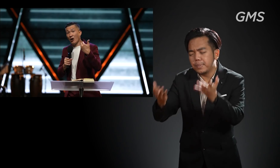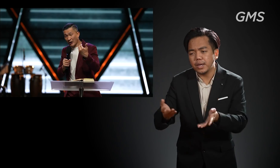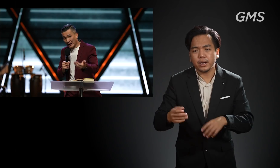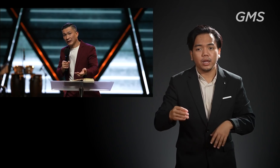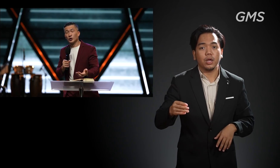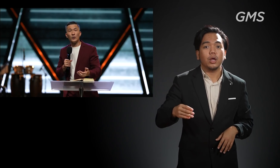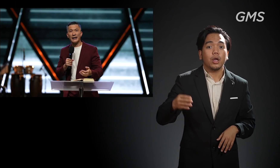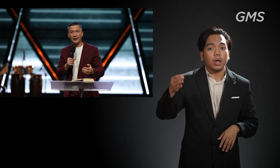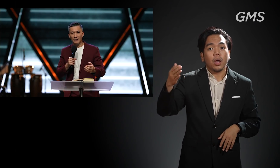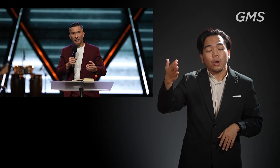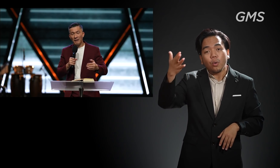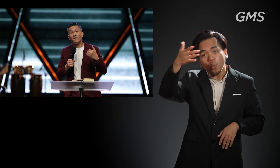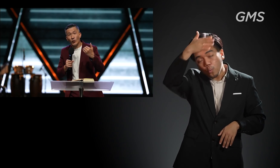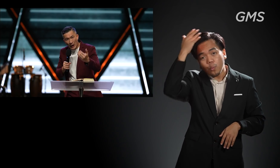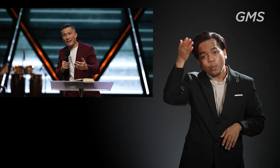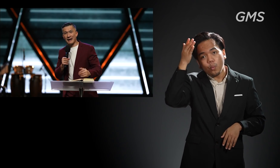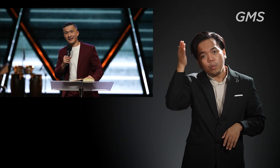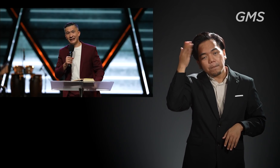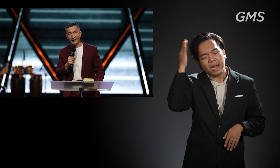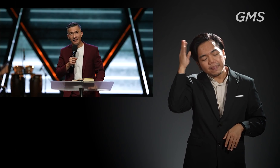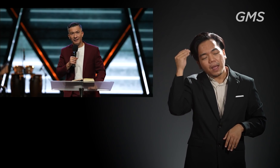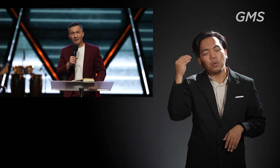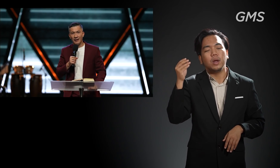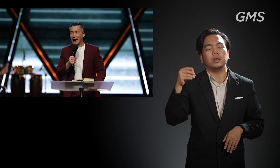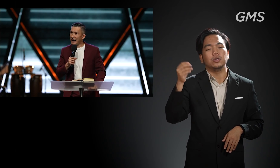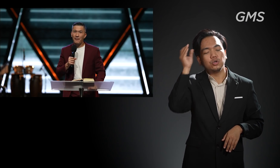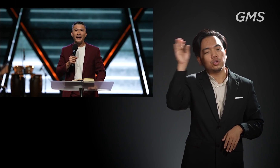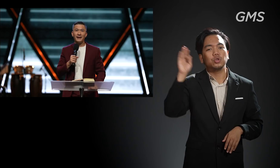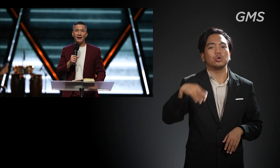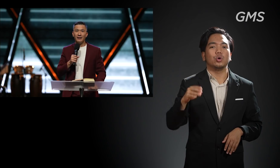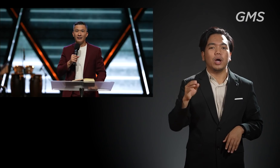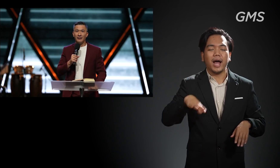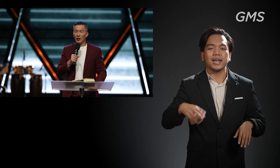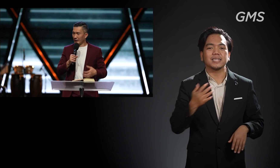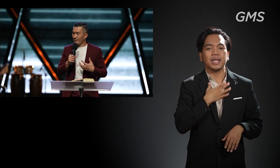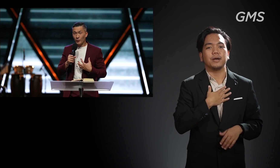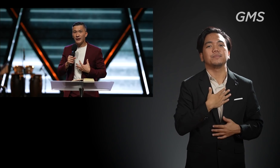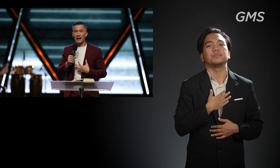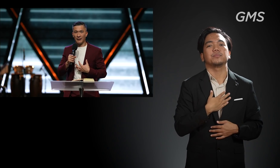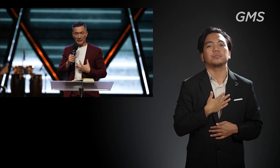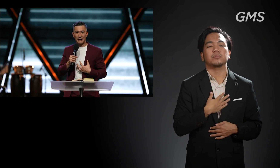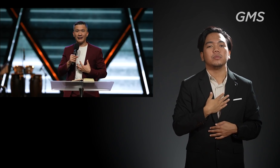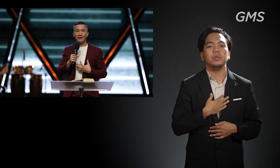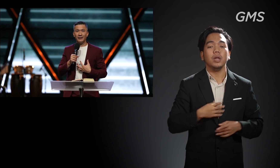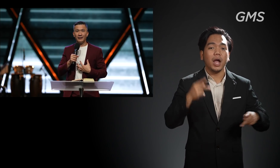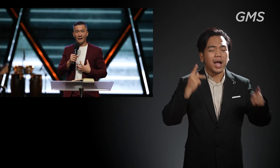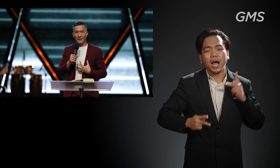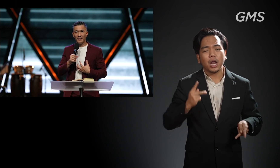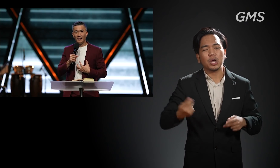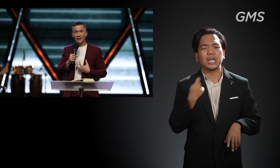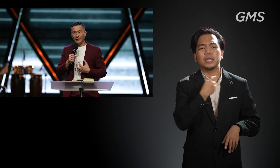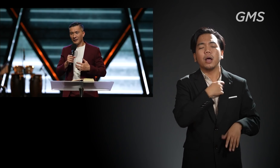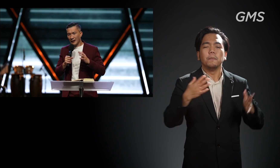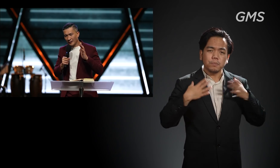jadi orang tua yang memfollow up anak sendiri, alangkah baiknya kalau kita punya berkat